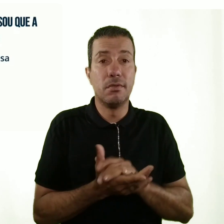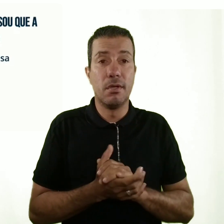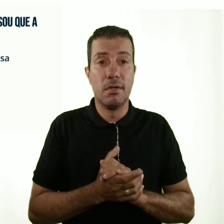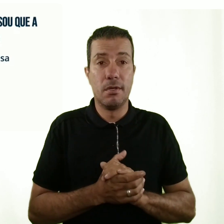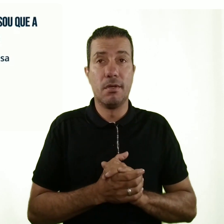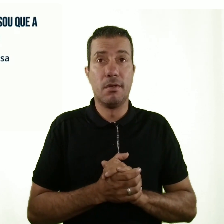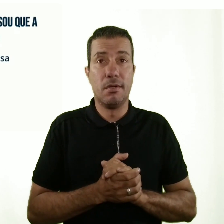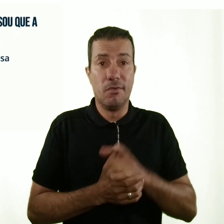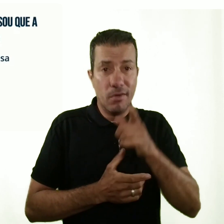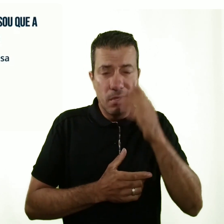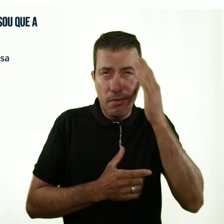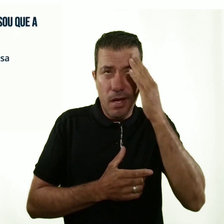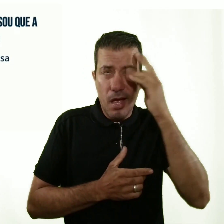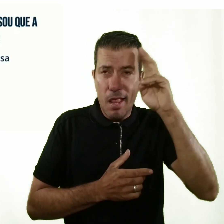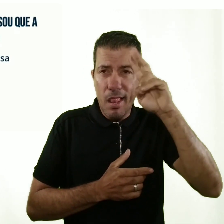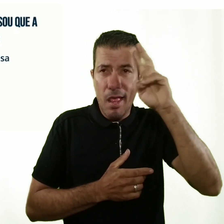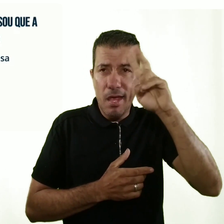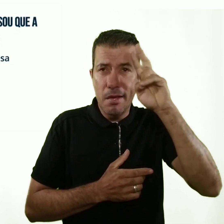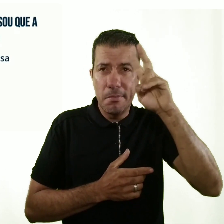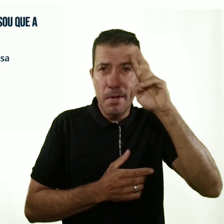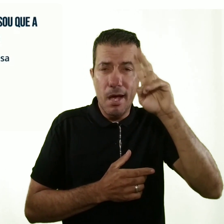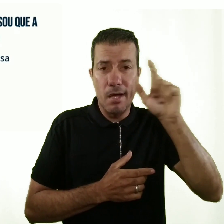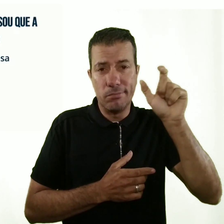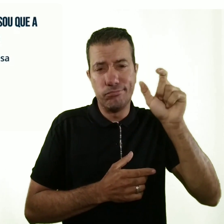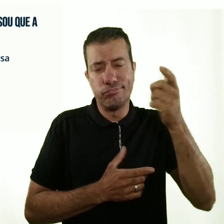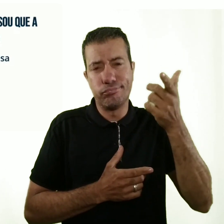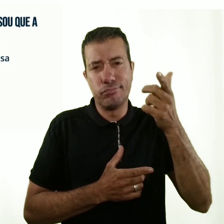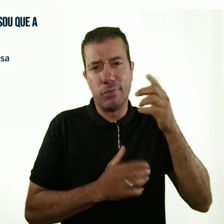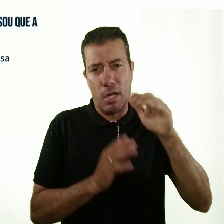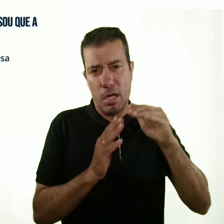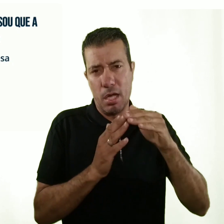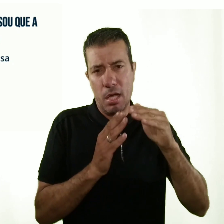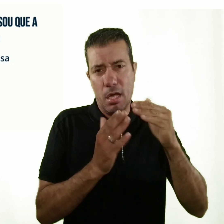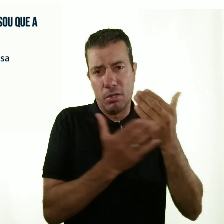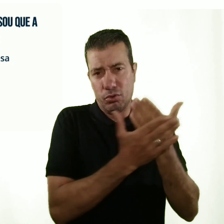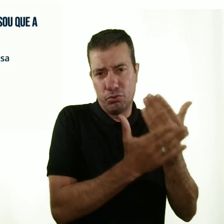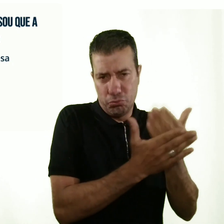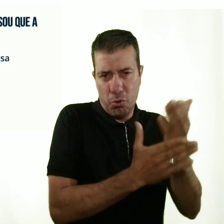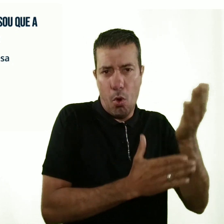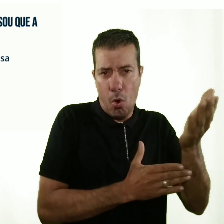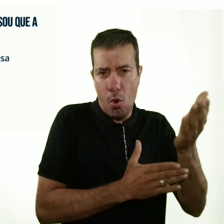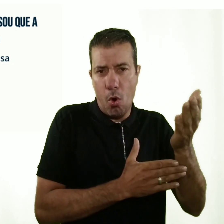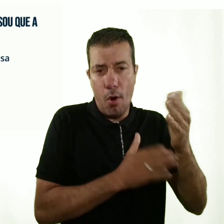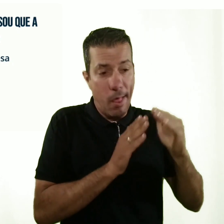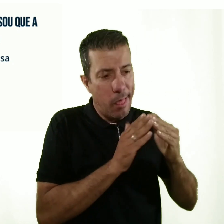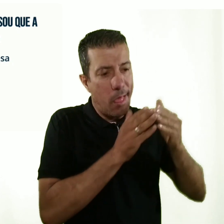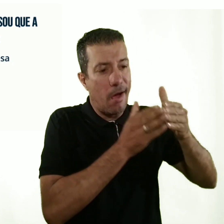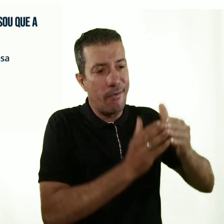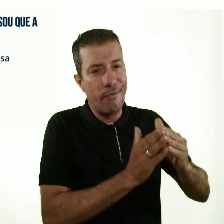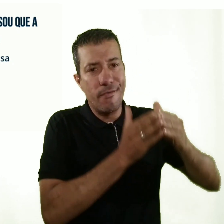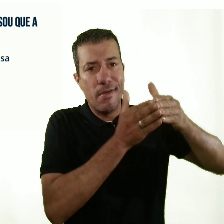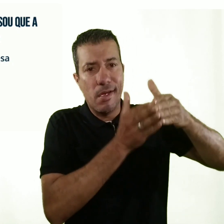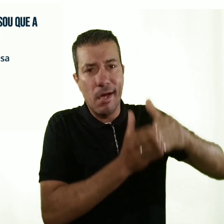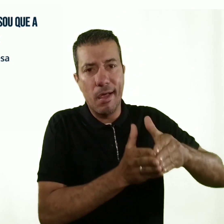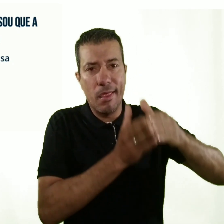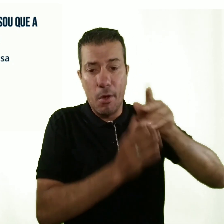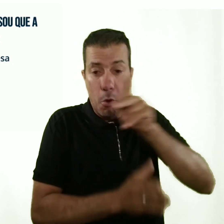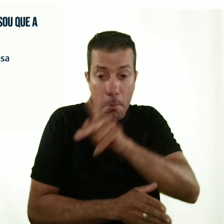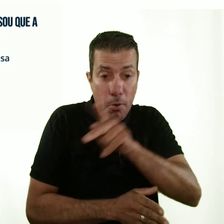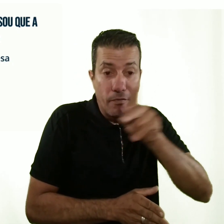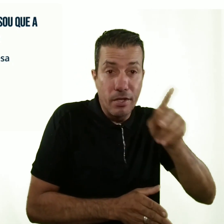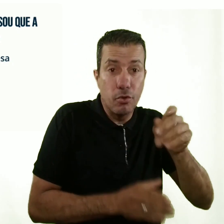Você vai se lembrar da sua aula de ginásio, quando você aprendeu sobre as grandes navegações, e a sua professora, seu professor disse